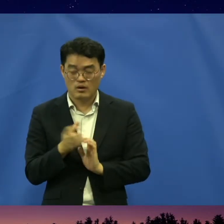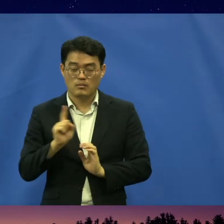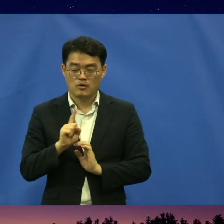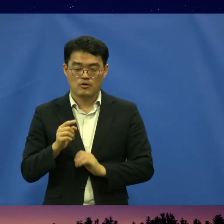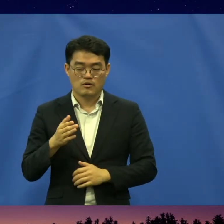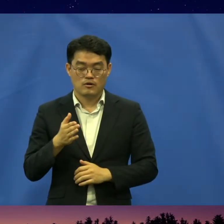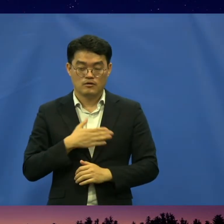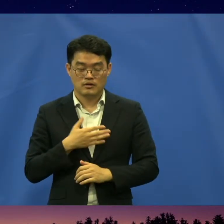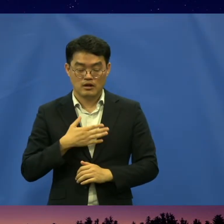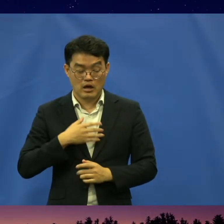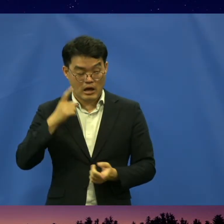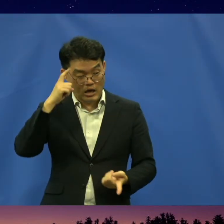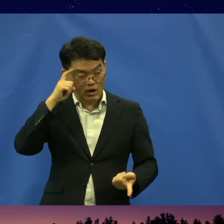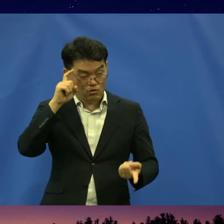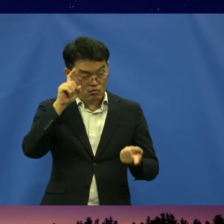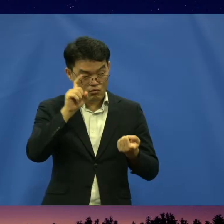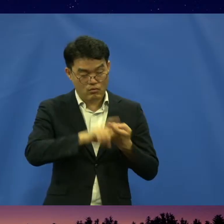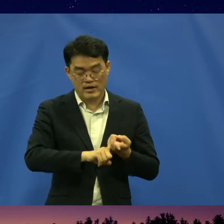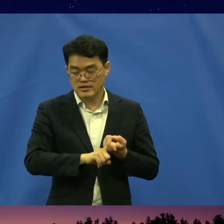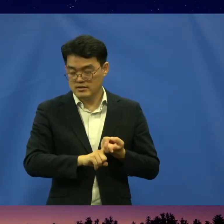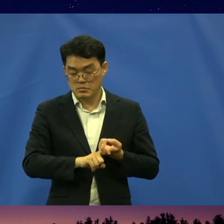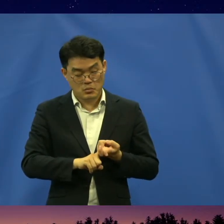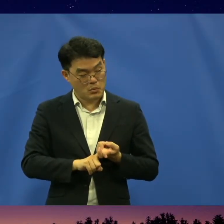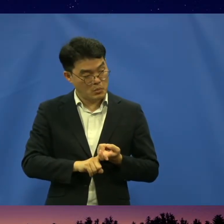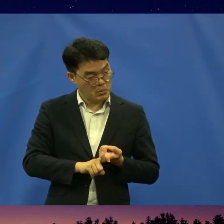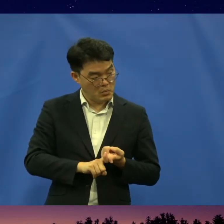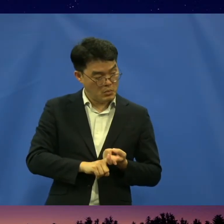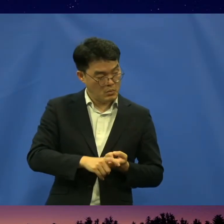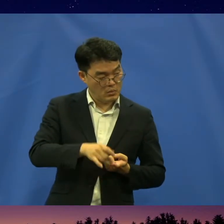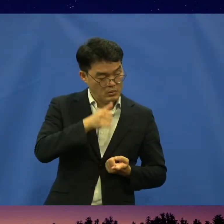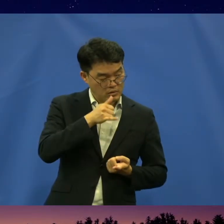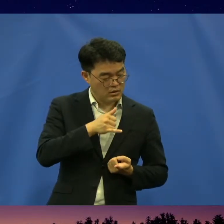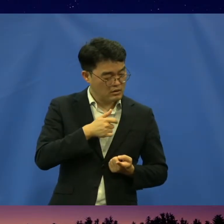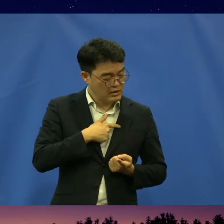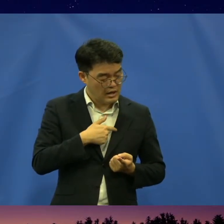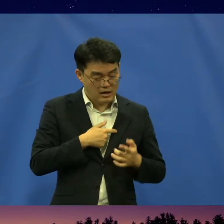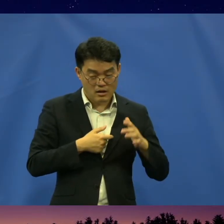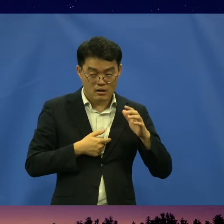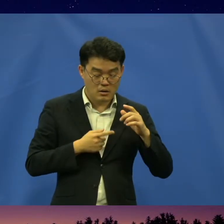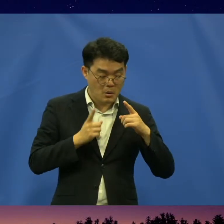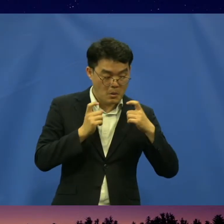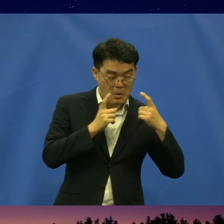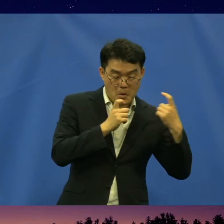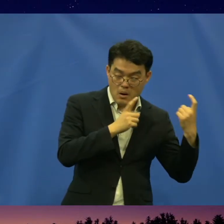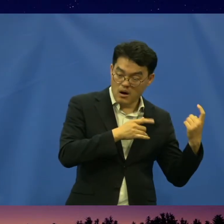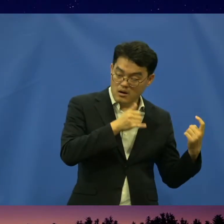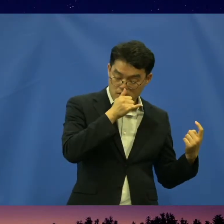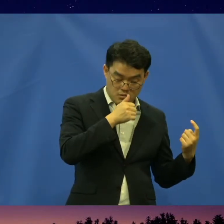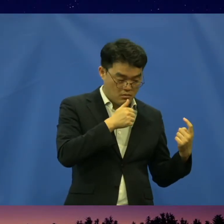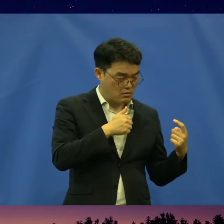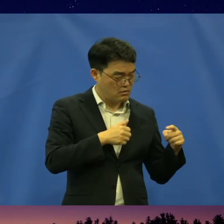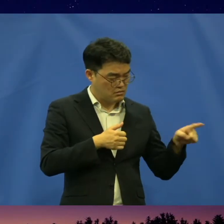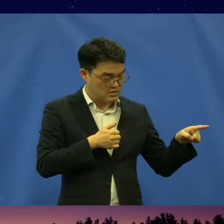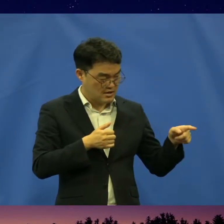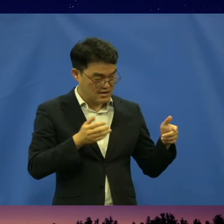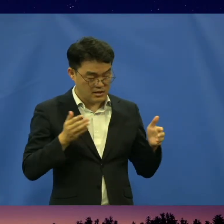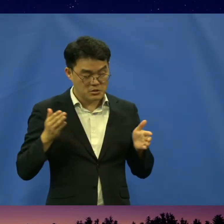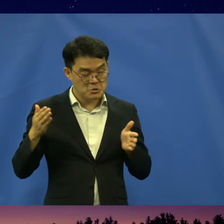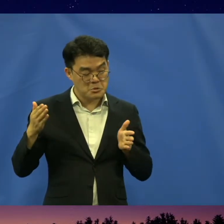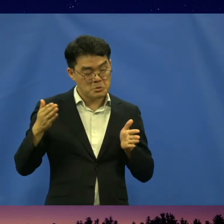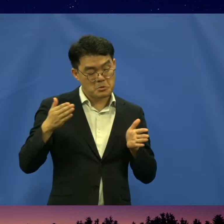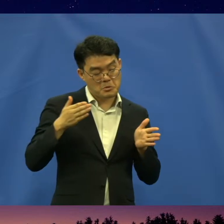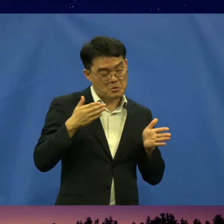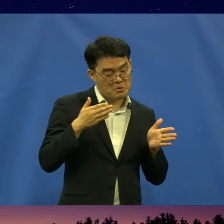관심을 끌어당기고 있는 그 모든 내 초점을 흐리게 만드는 관심을 집중시키는 수없는 것들이